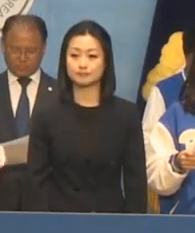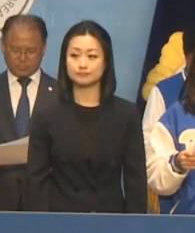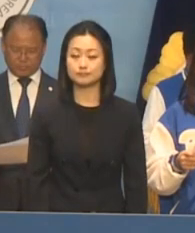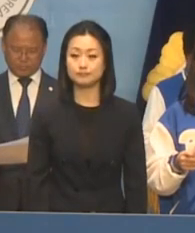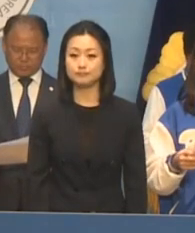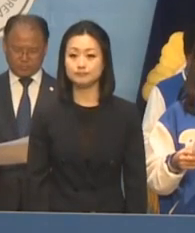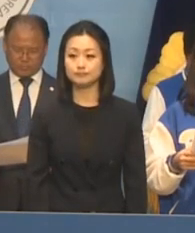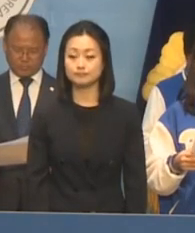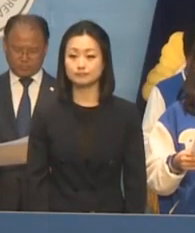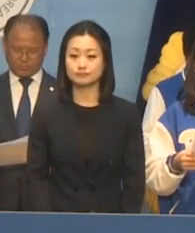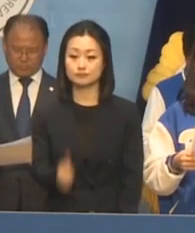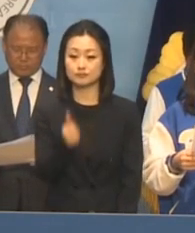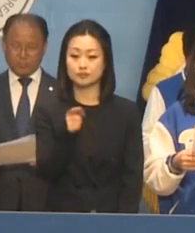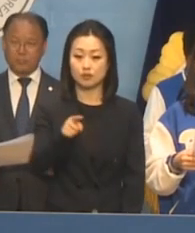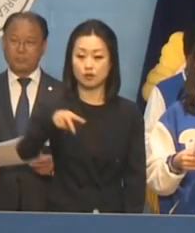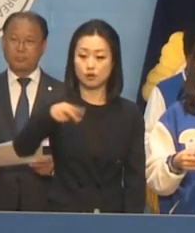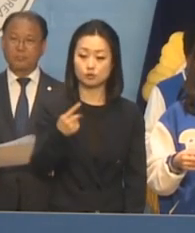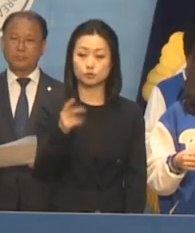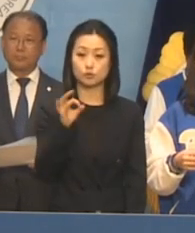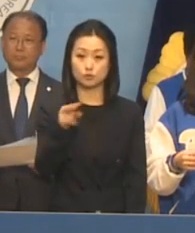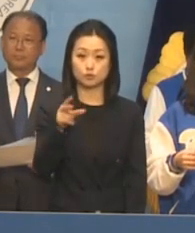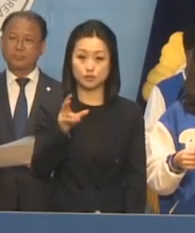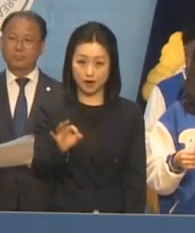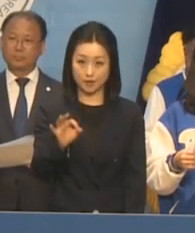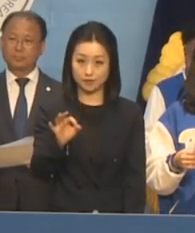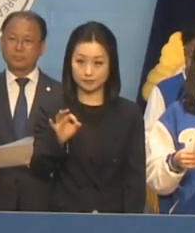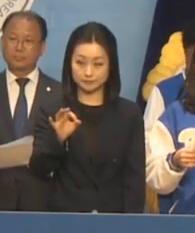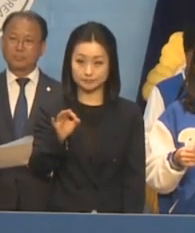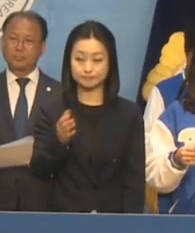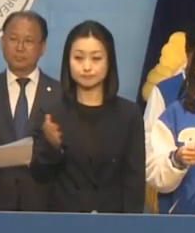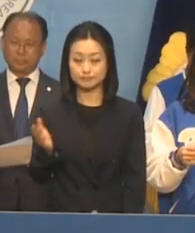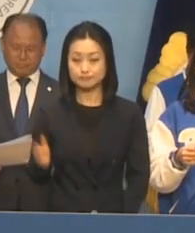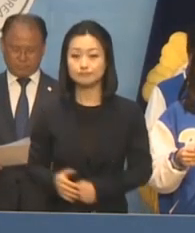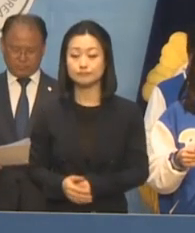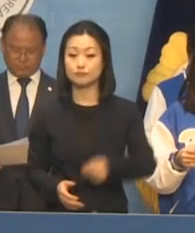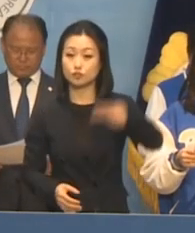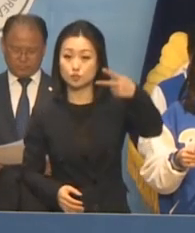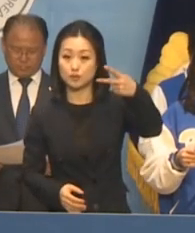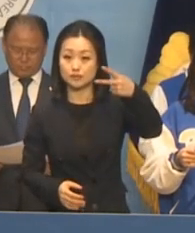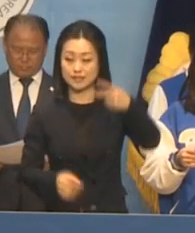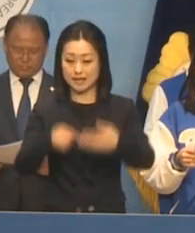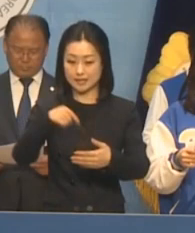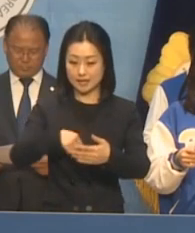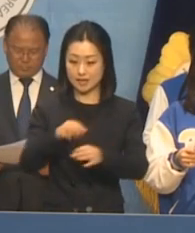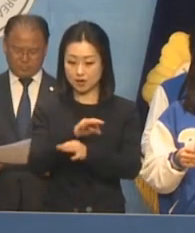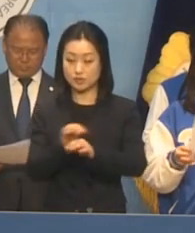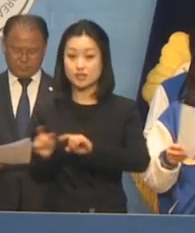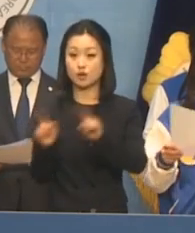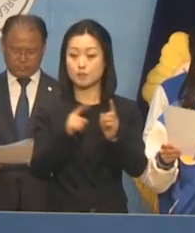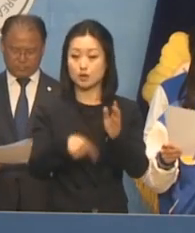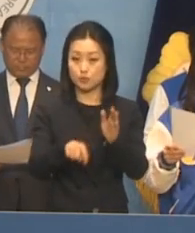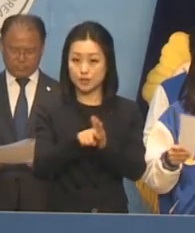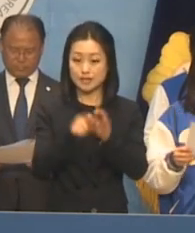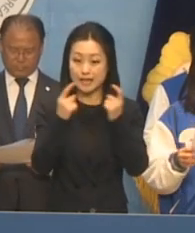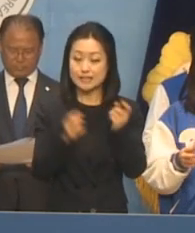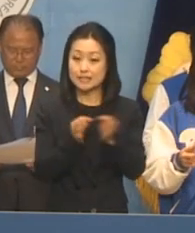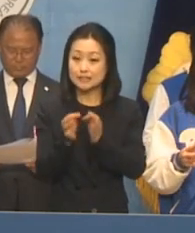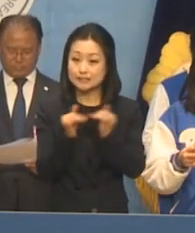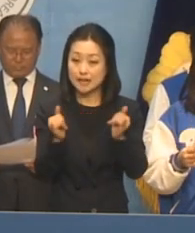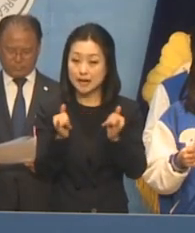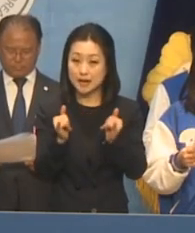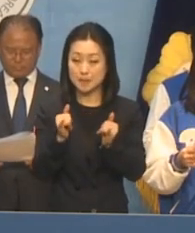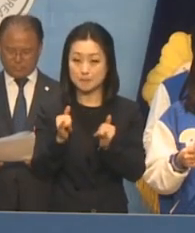네이어서 허소영 후보가 말씀드리겠습니다 둘째 내수 촉진으로 소상공인 자영업자의 매출